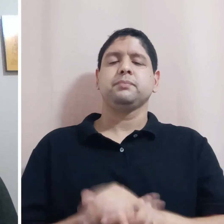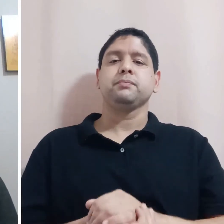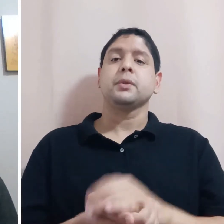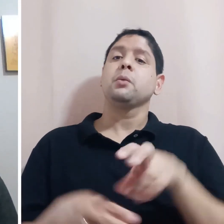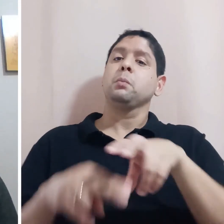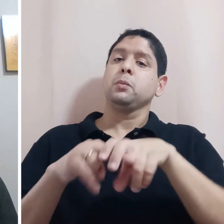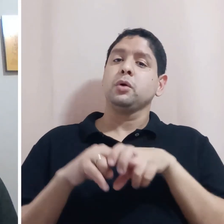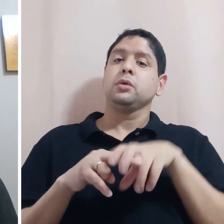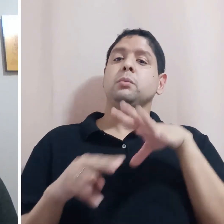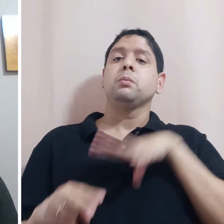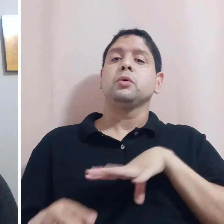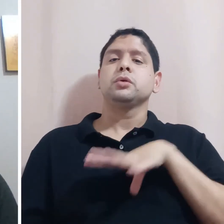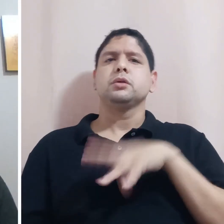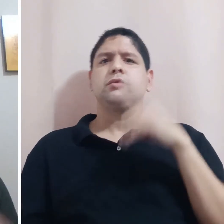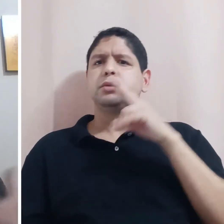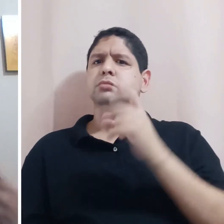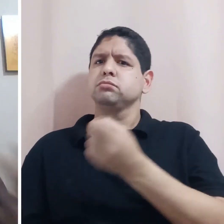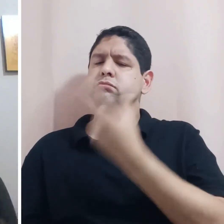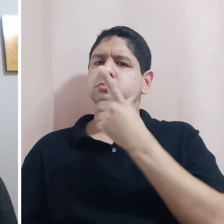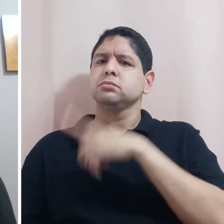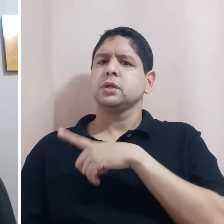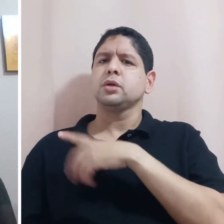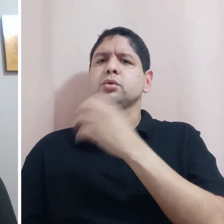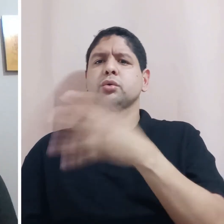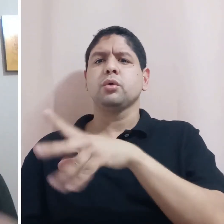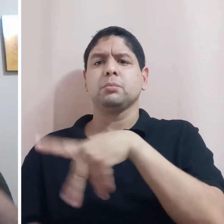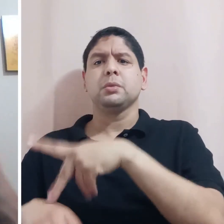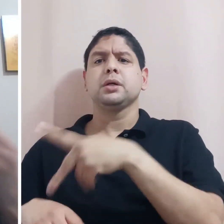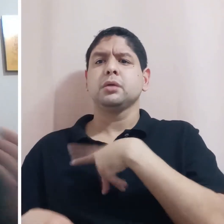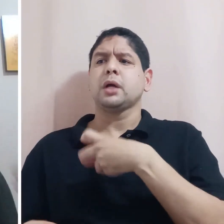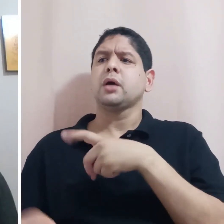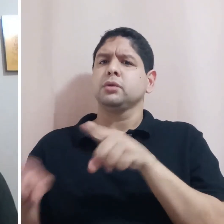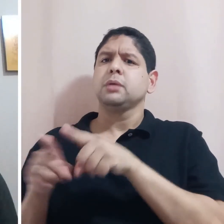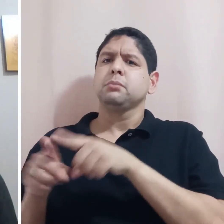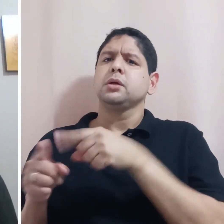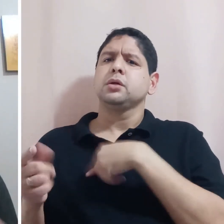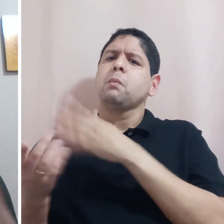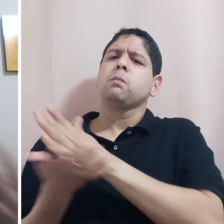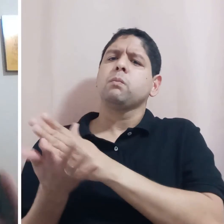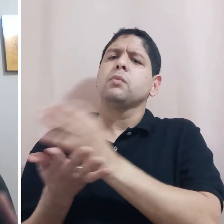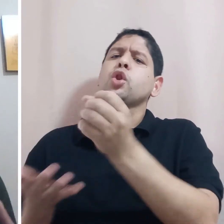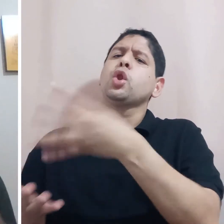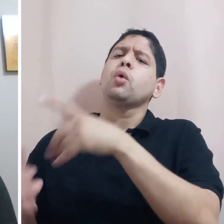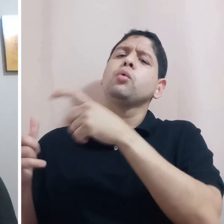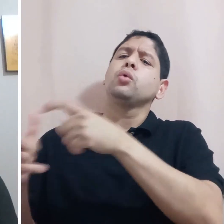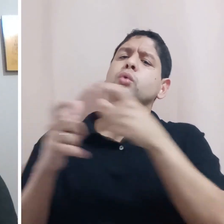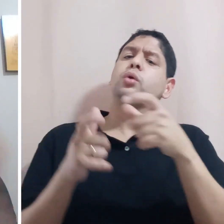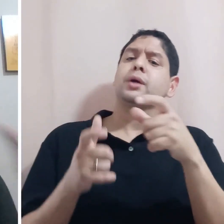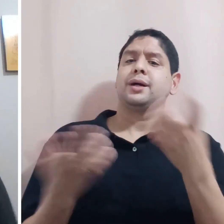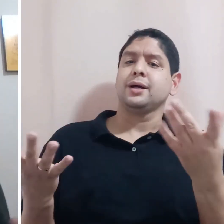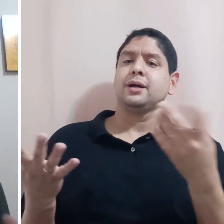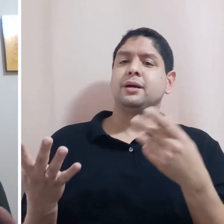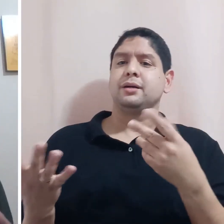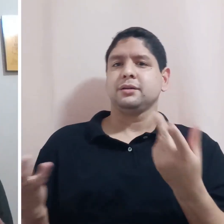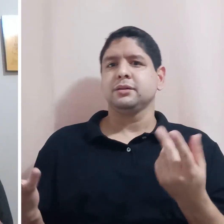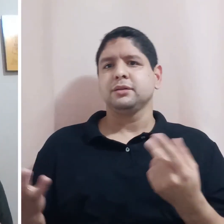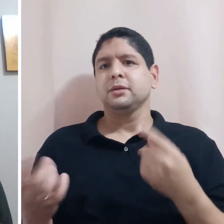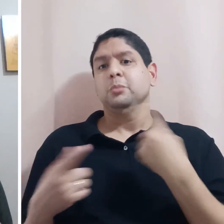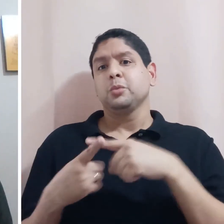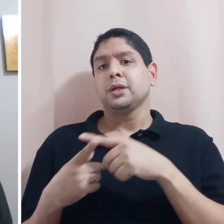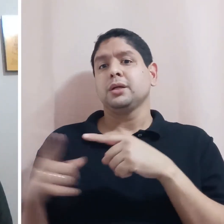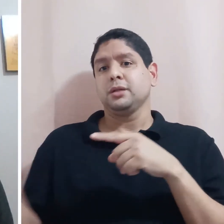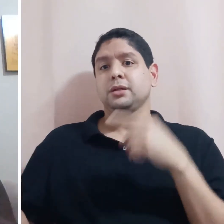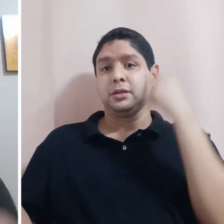provavelmente os portugueses, né, por conta do conhecimento deles, entenderam que se tratava então de um novo continente e também queriam um